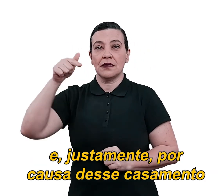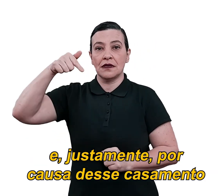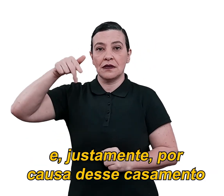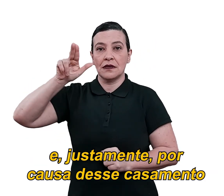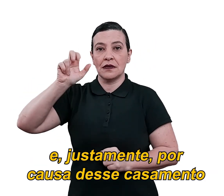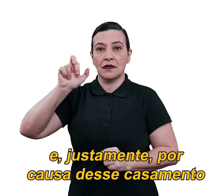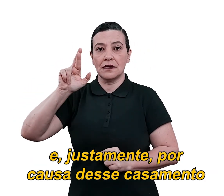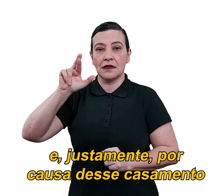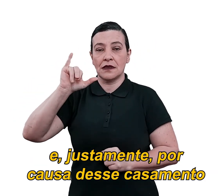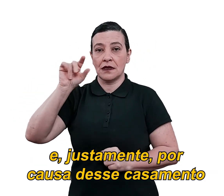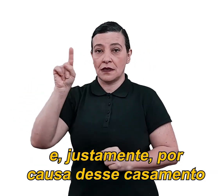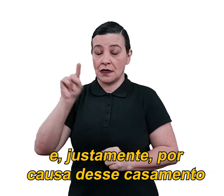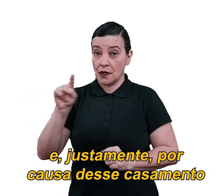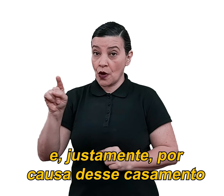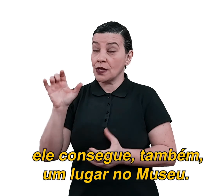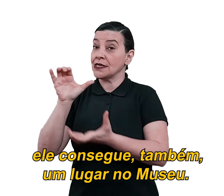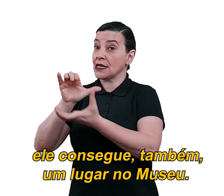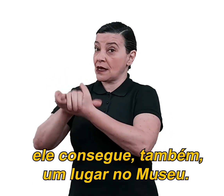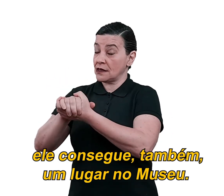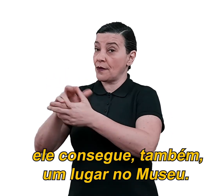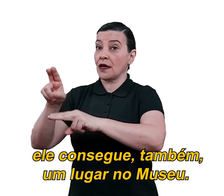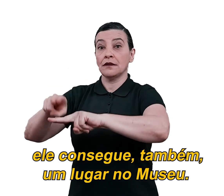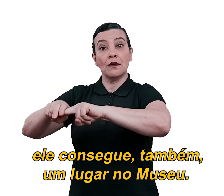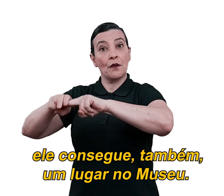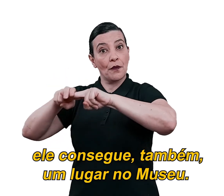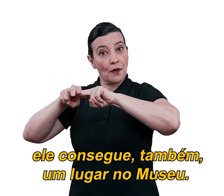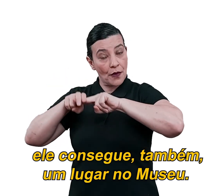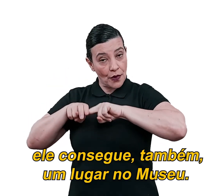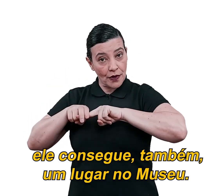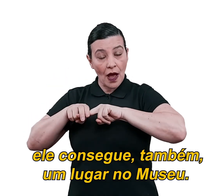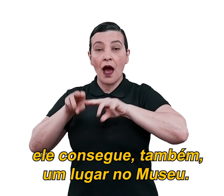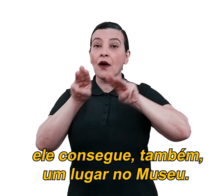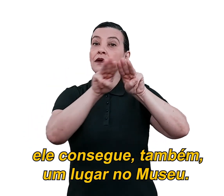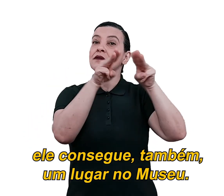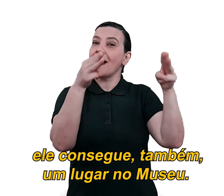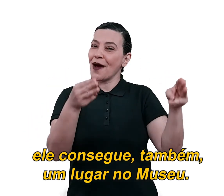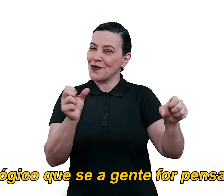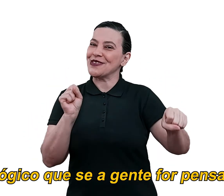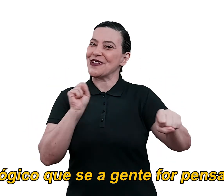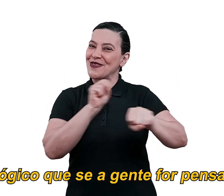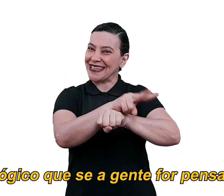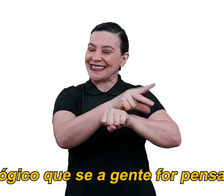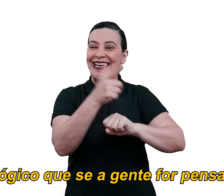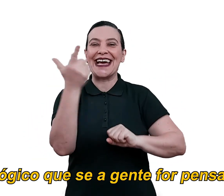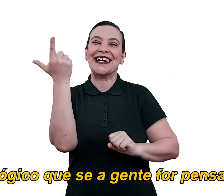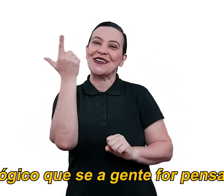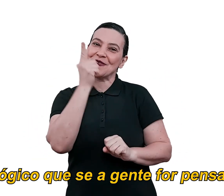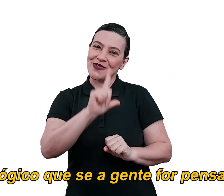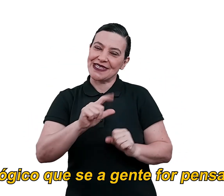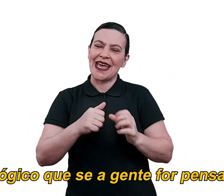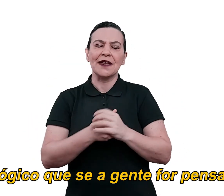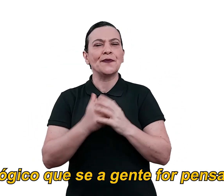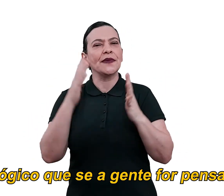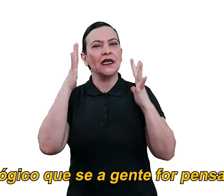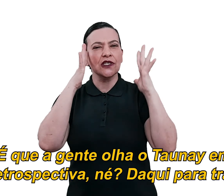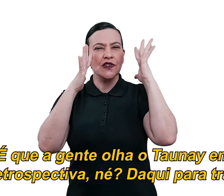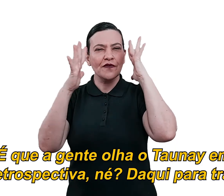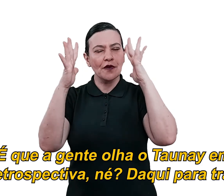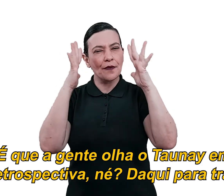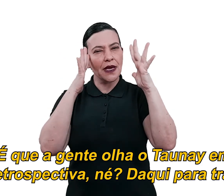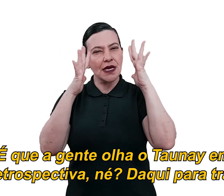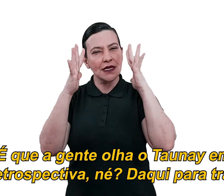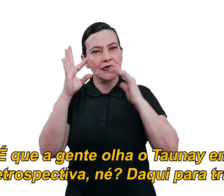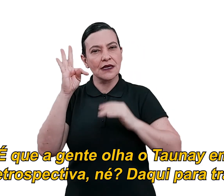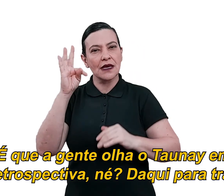justamente por causa desse casamento, ele consegue também um lugar no museu, né? Lógico que, se a gente for pensar, é que a